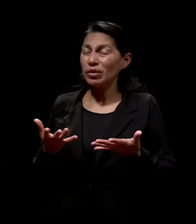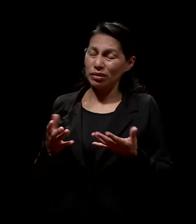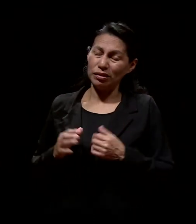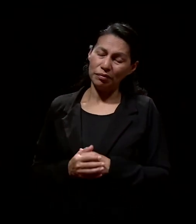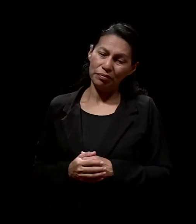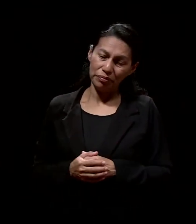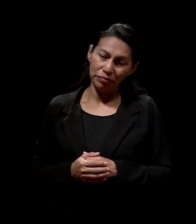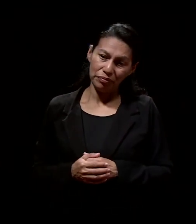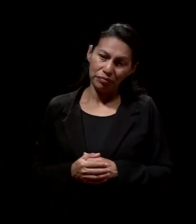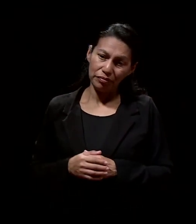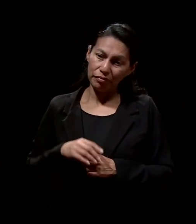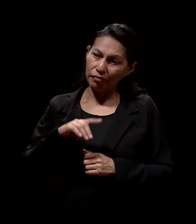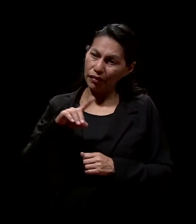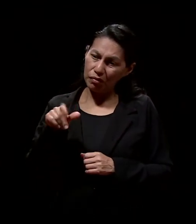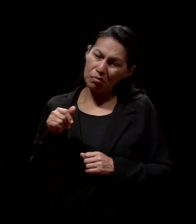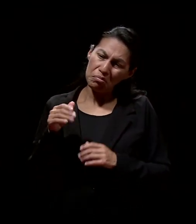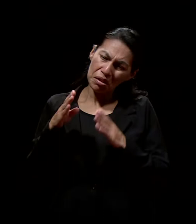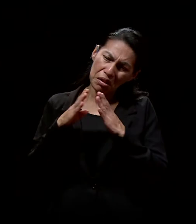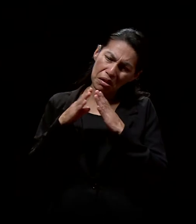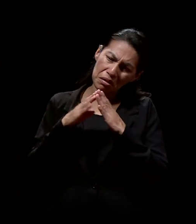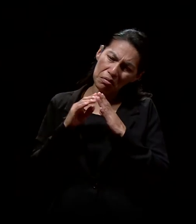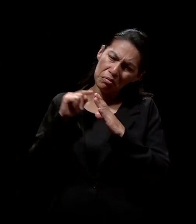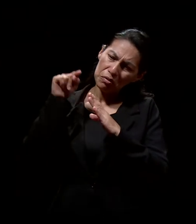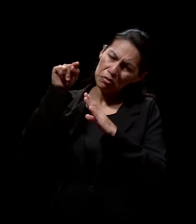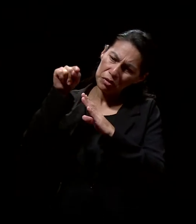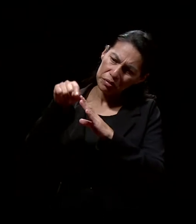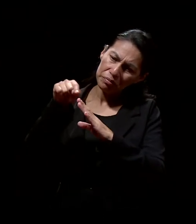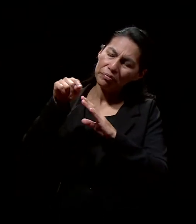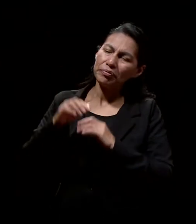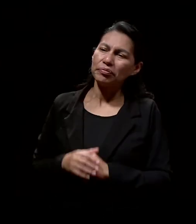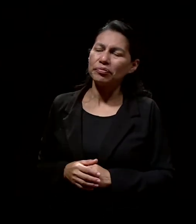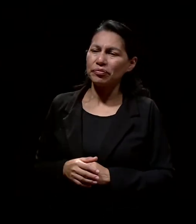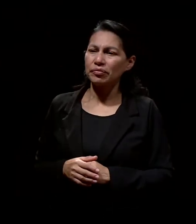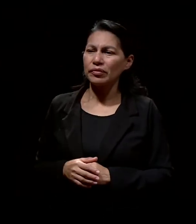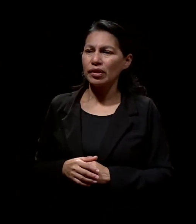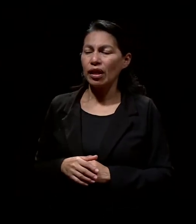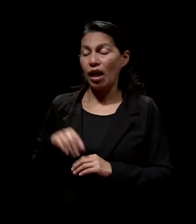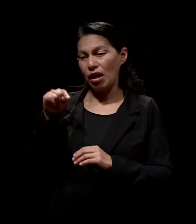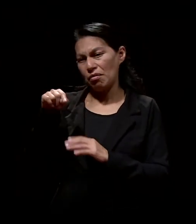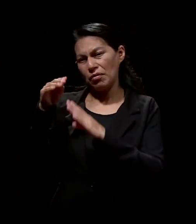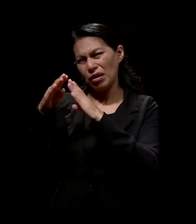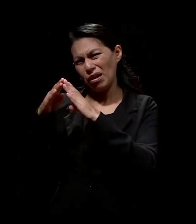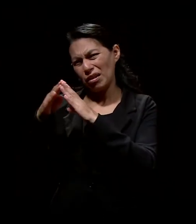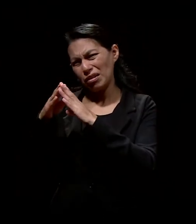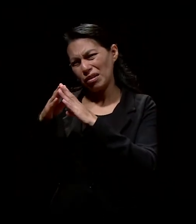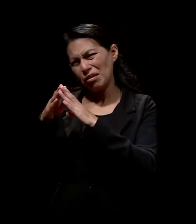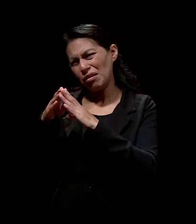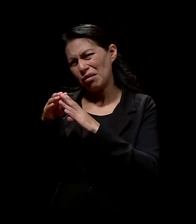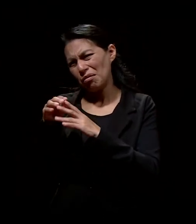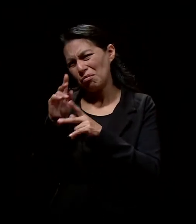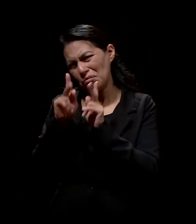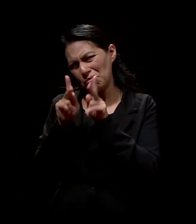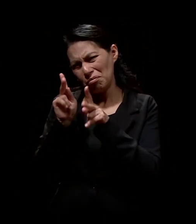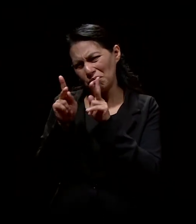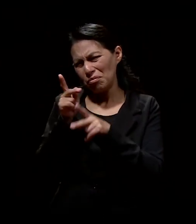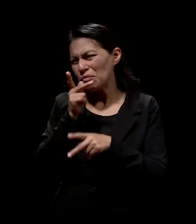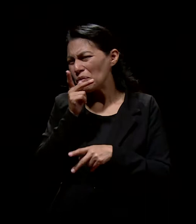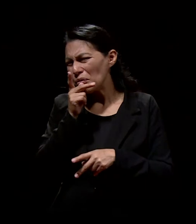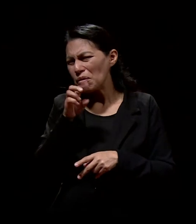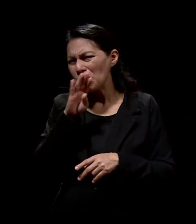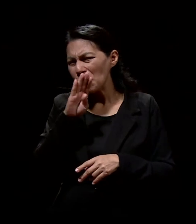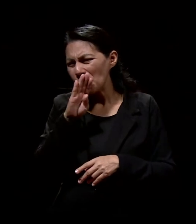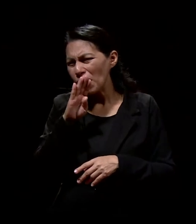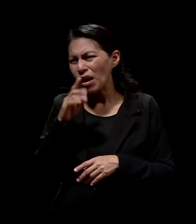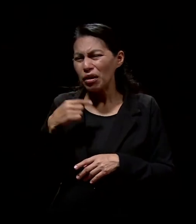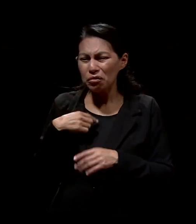pero no sé cómo voy a hacerlo. Posteriormente me regresé a mi casa y cuando estuve en mi casa yo le dije a mis papás,